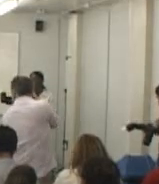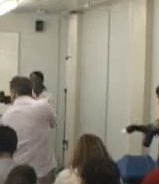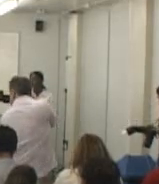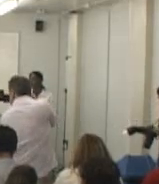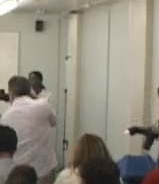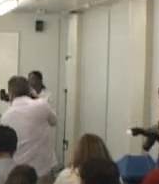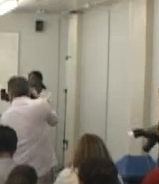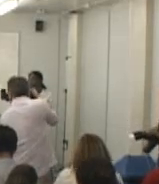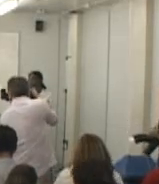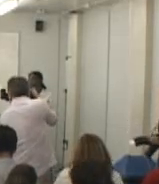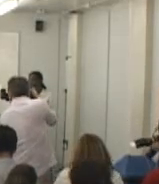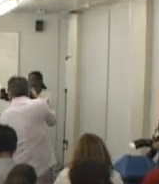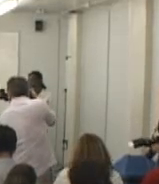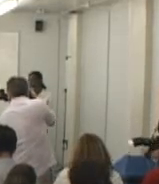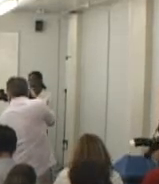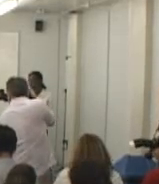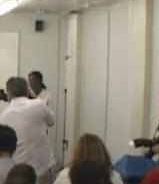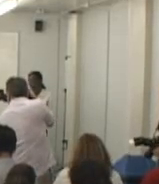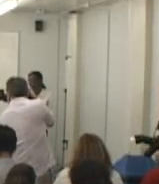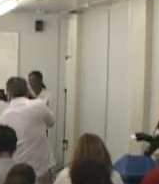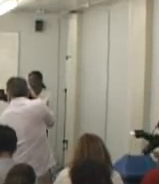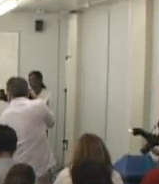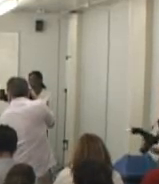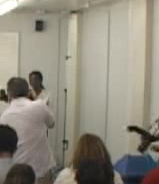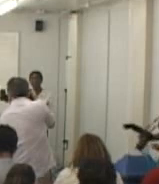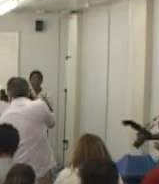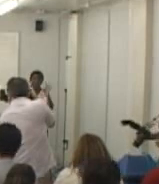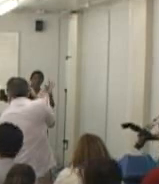ordem tanta tecnologia